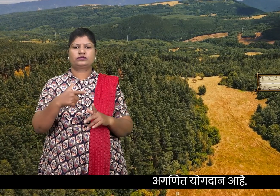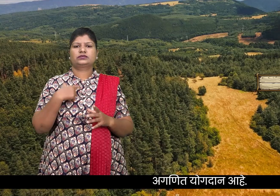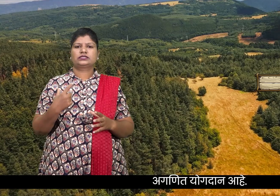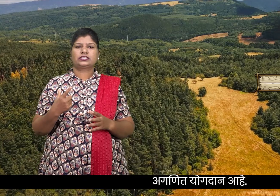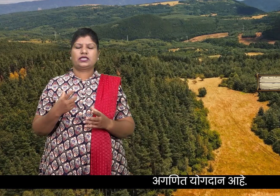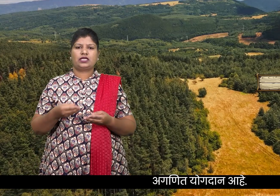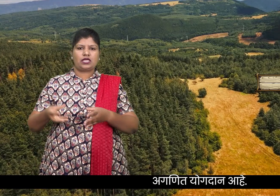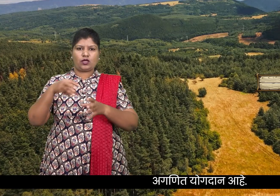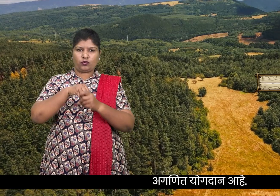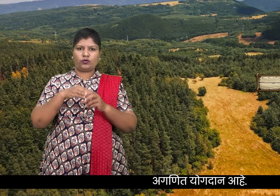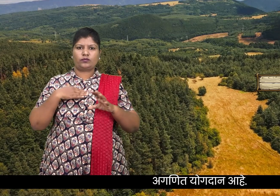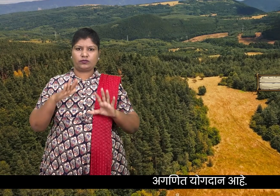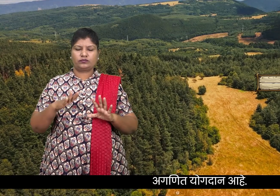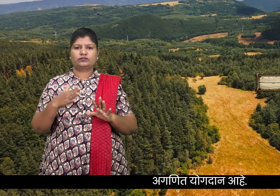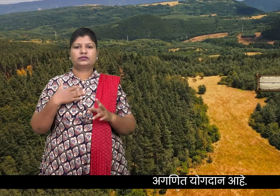अगणित योगदान आहे.